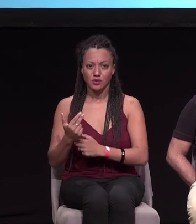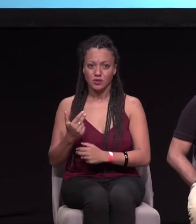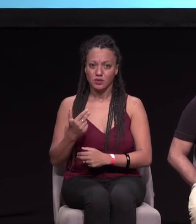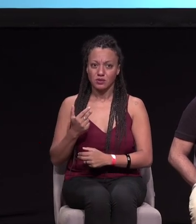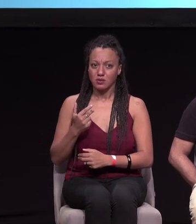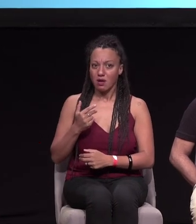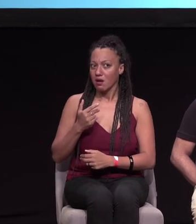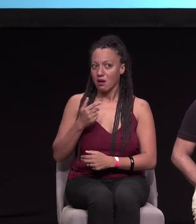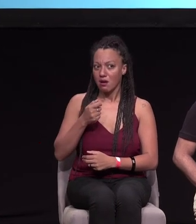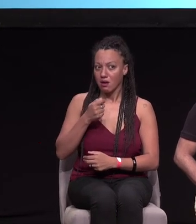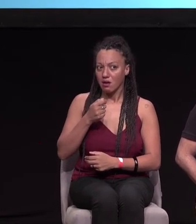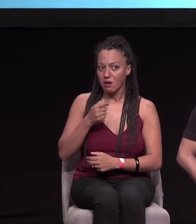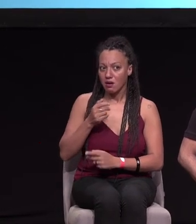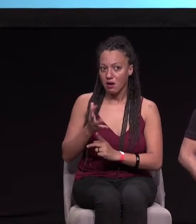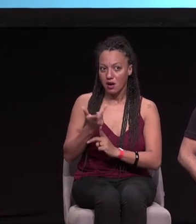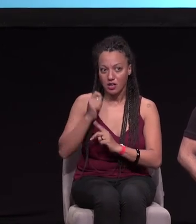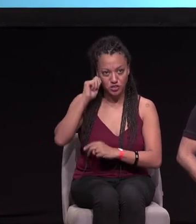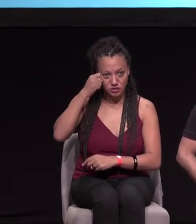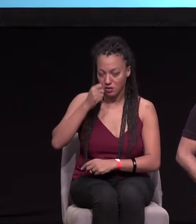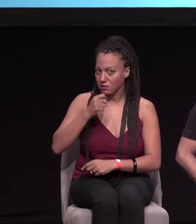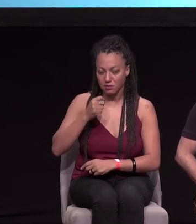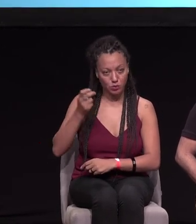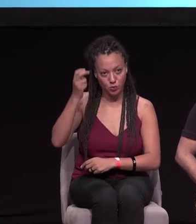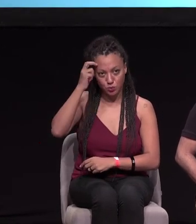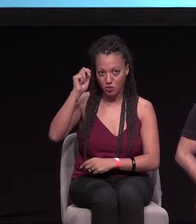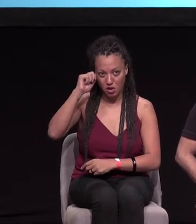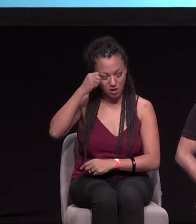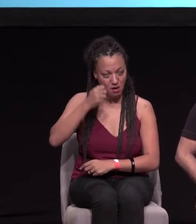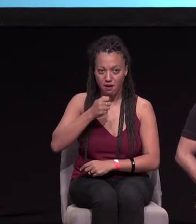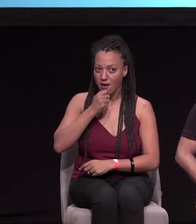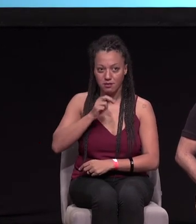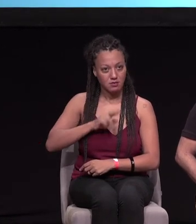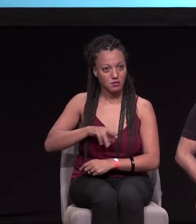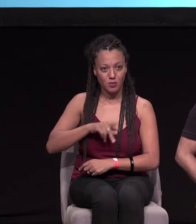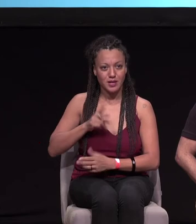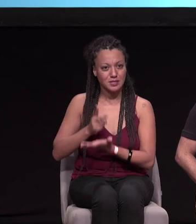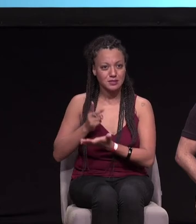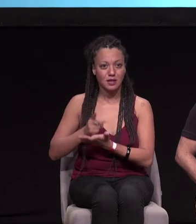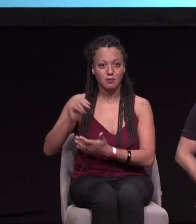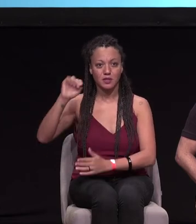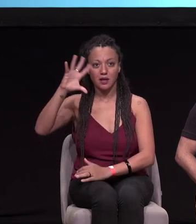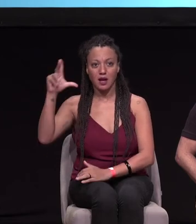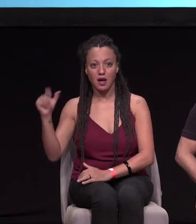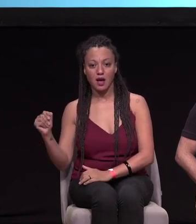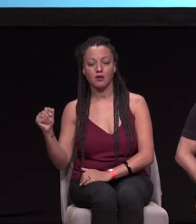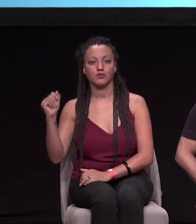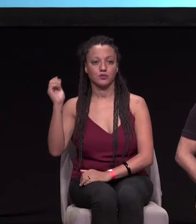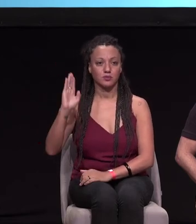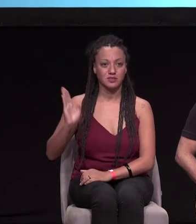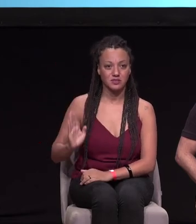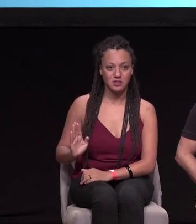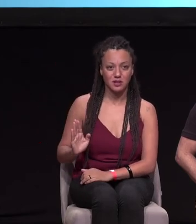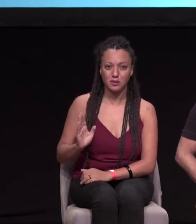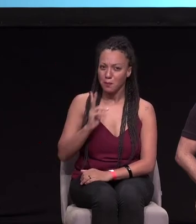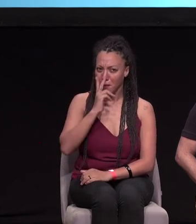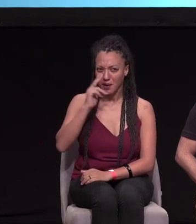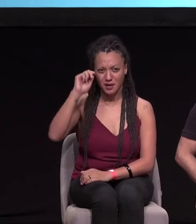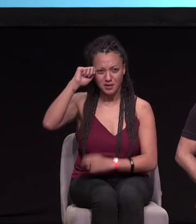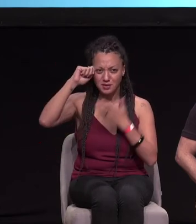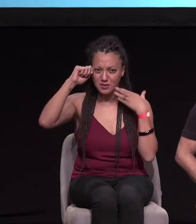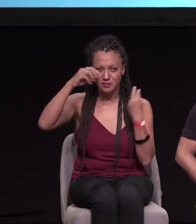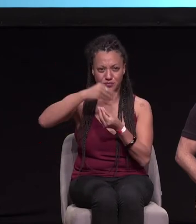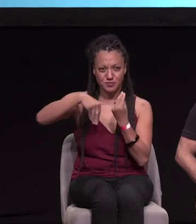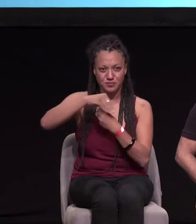de arte negra a gente ainda não me chamar de cultura negra a gente vai ficar nesse lugar do afro brasileiro que pra me lembra muito a mestiçagem de